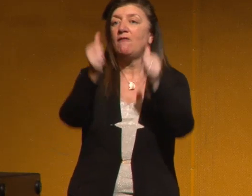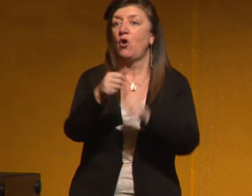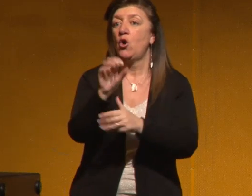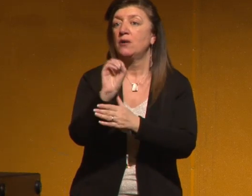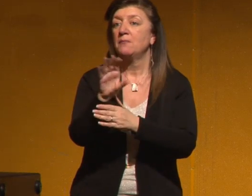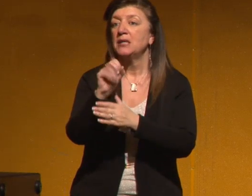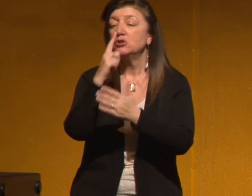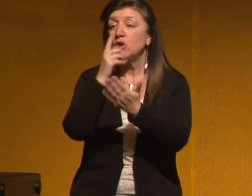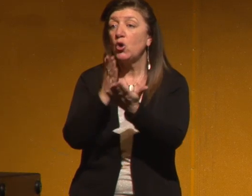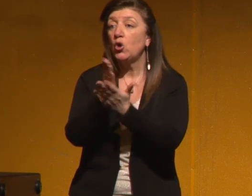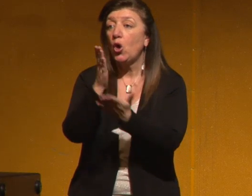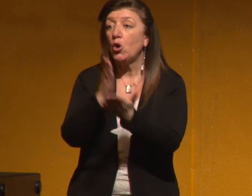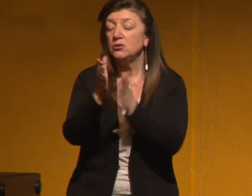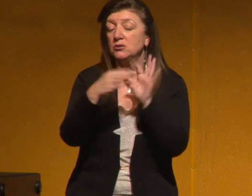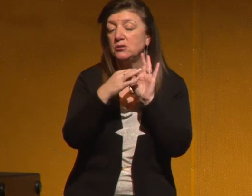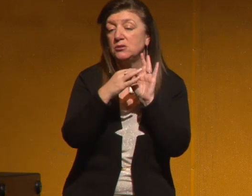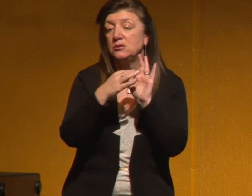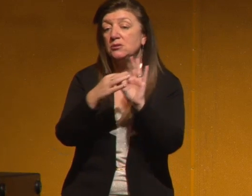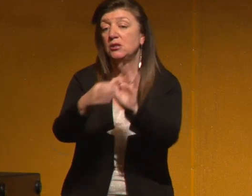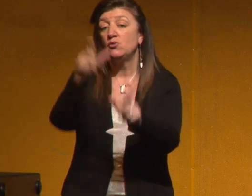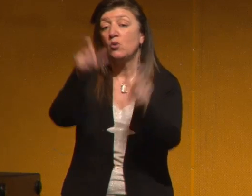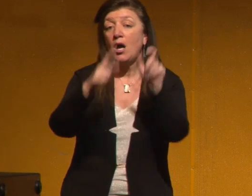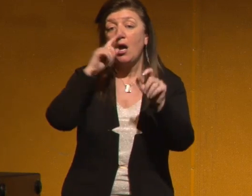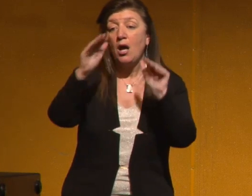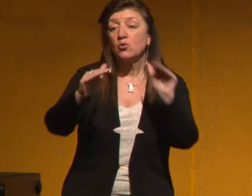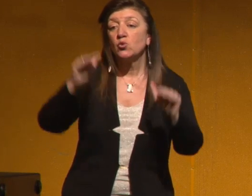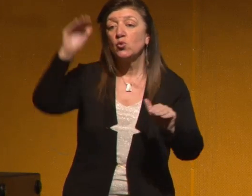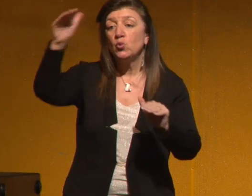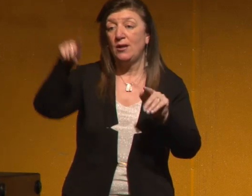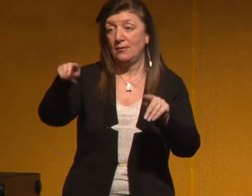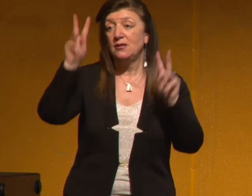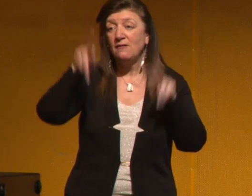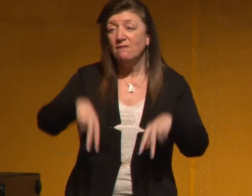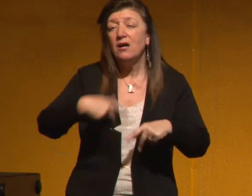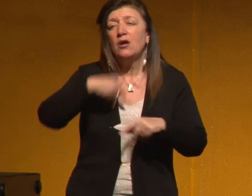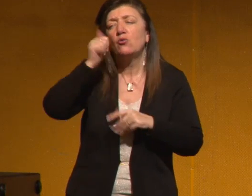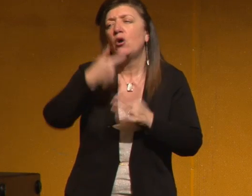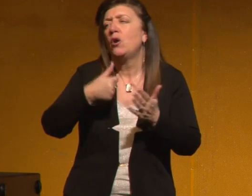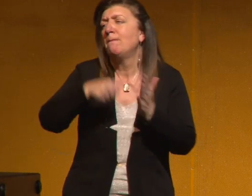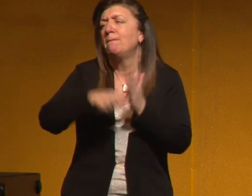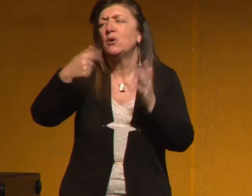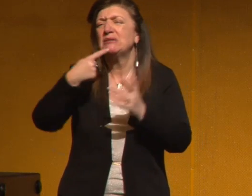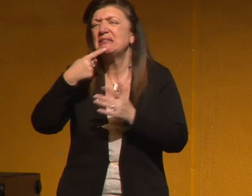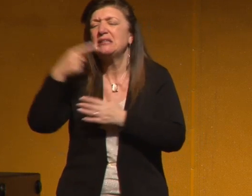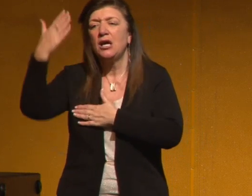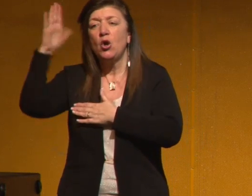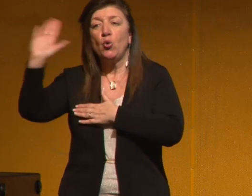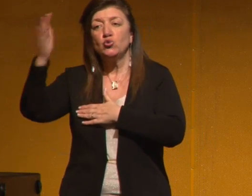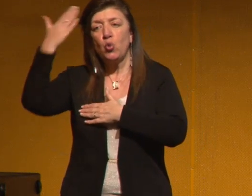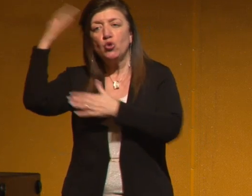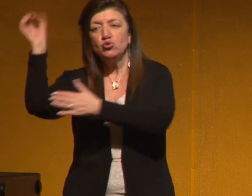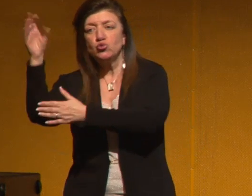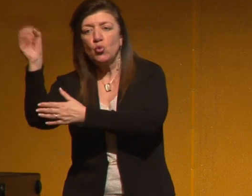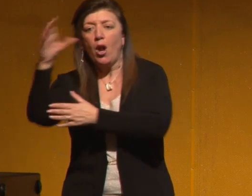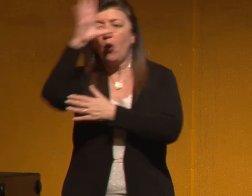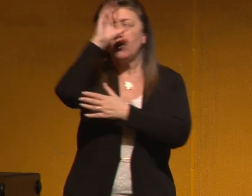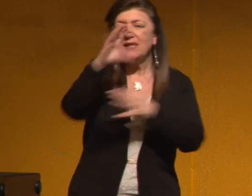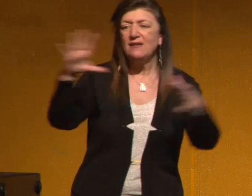un tema decisivo e sono convinta che accanto a ruolo insostituibile che svolgono scuole università ci possa e debba essere un